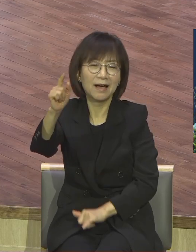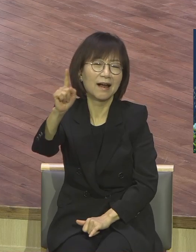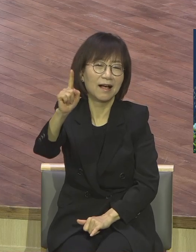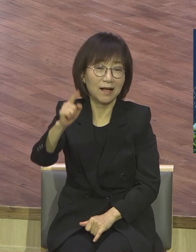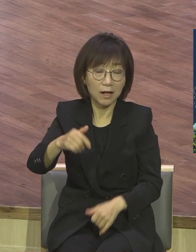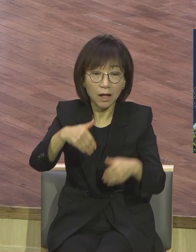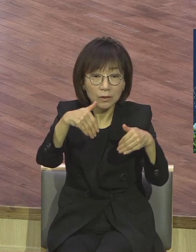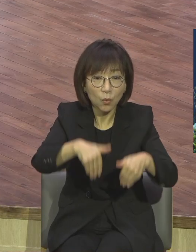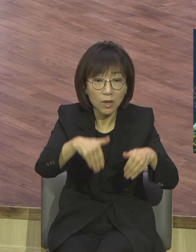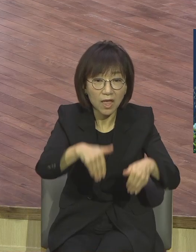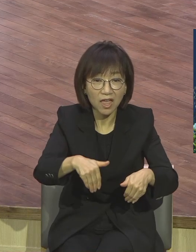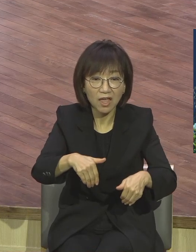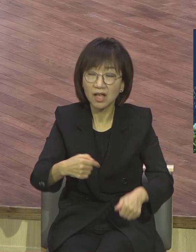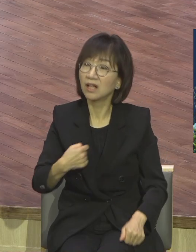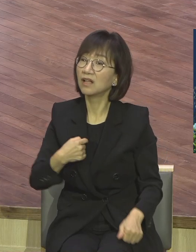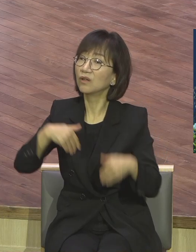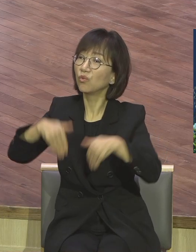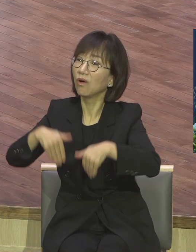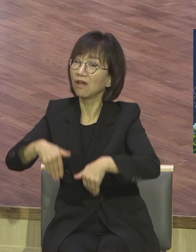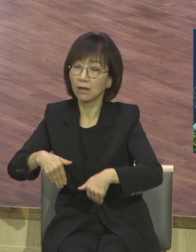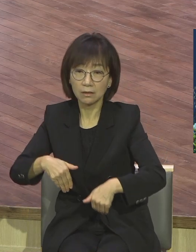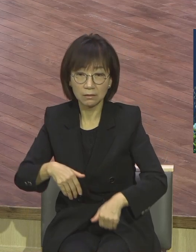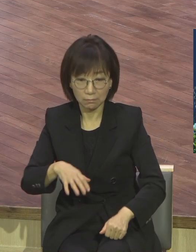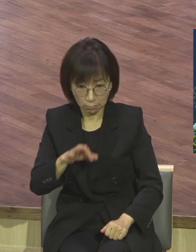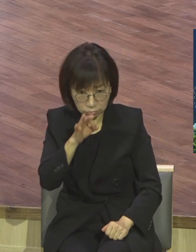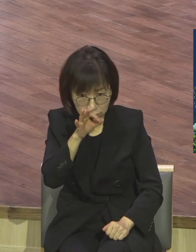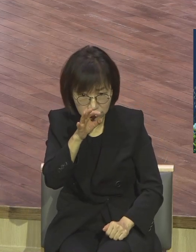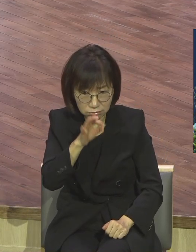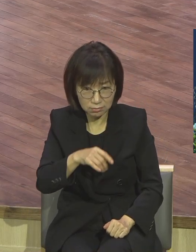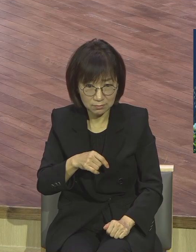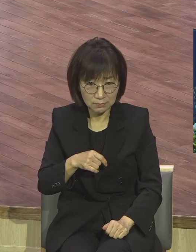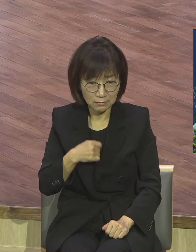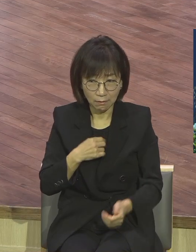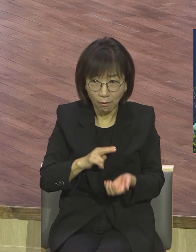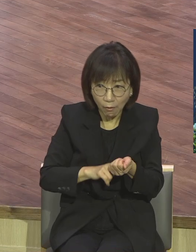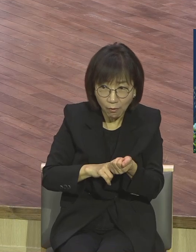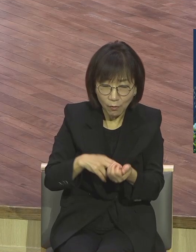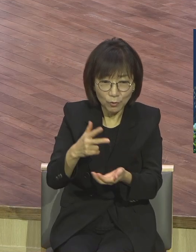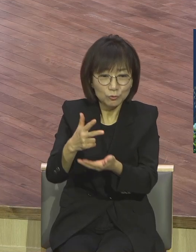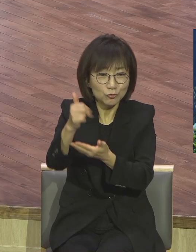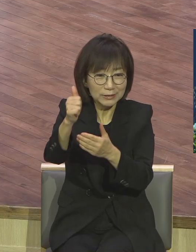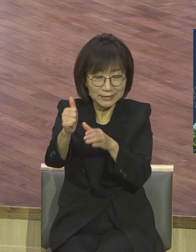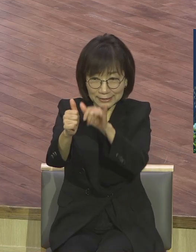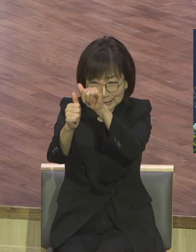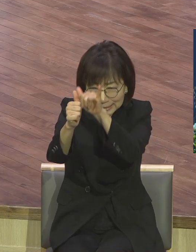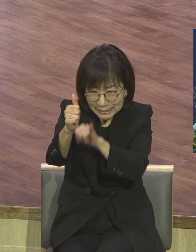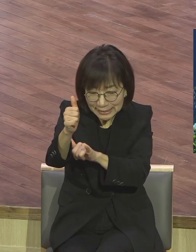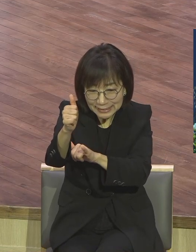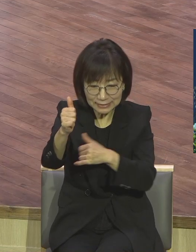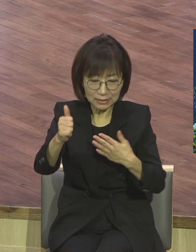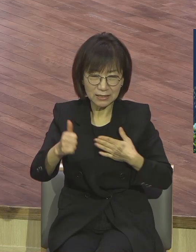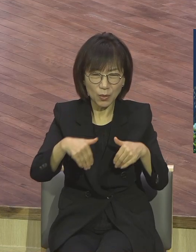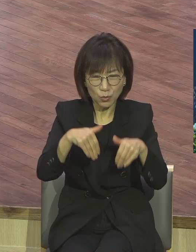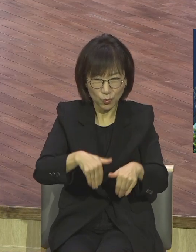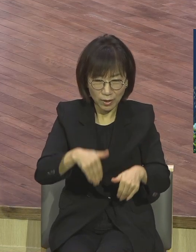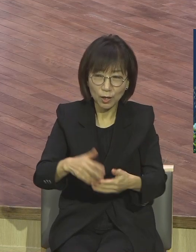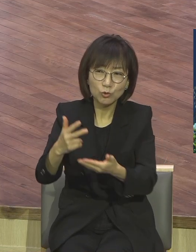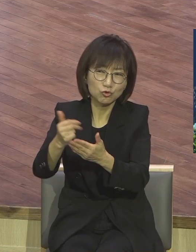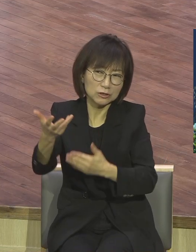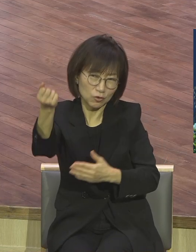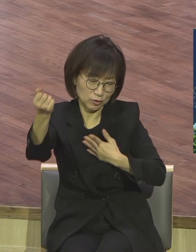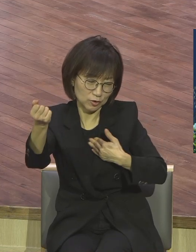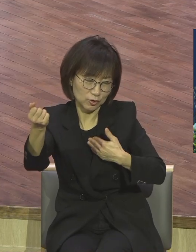노예는 자기가 없어요. 주인 거예요. 사실 사도 바울은요, 이스라엘